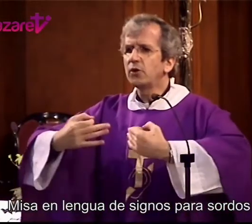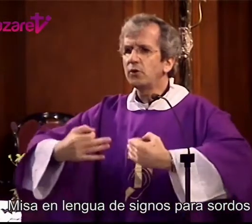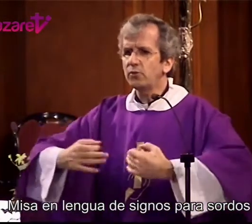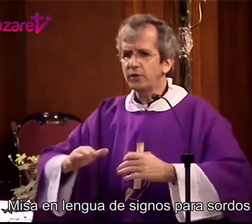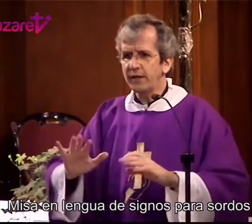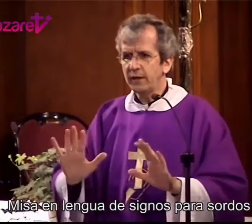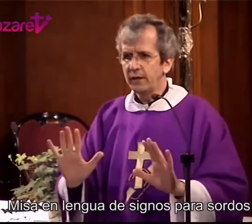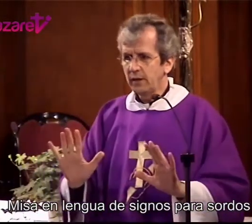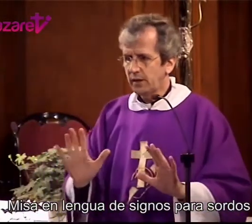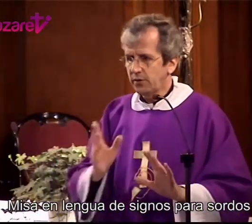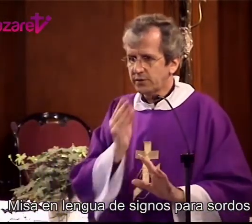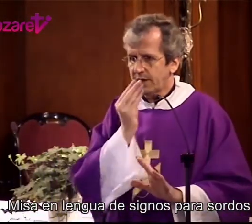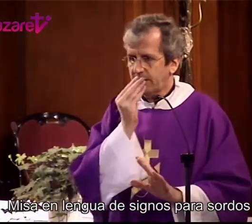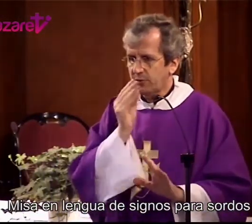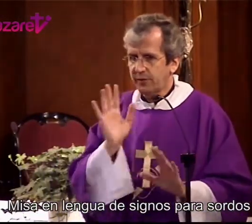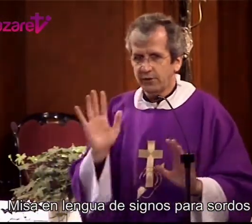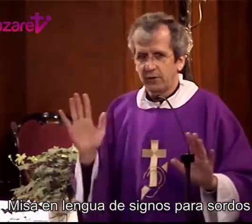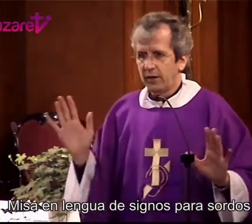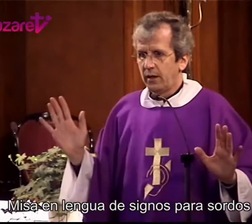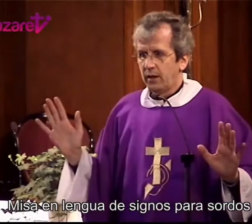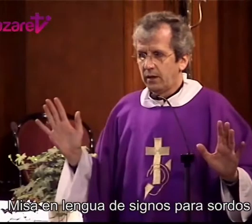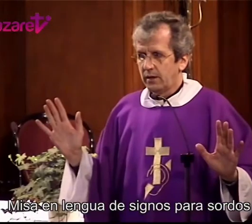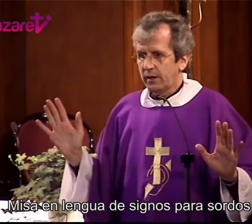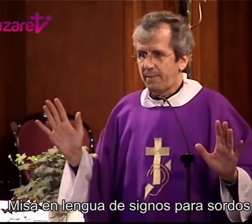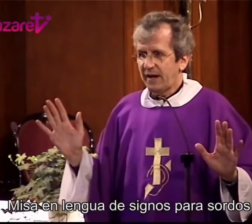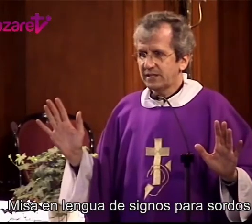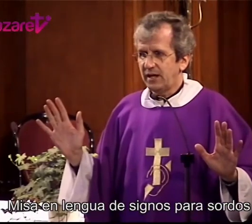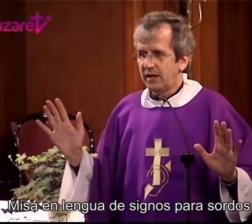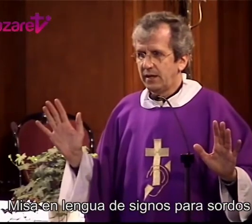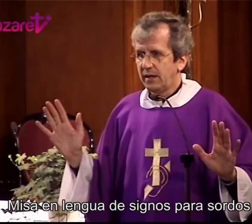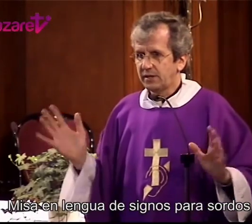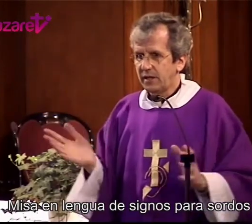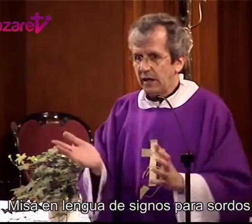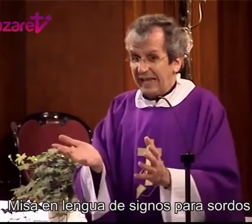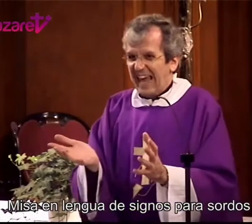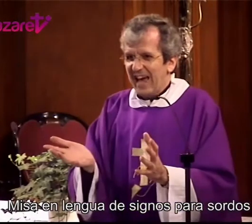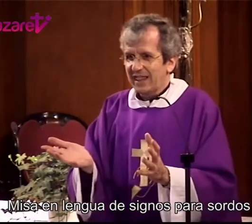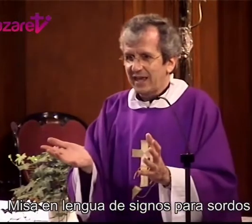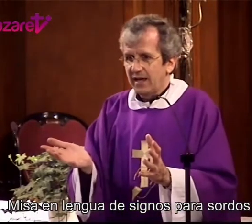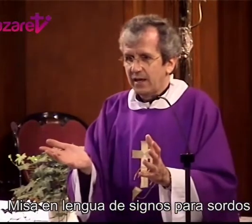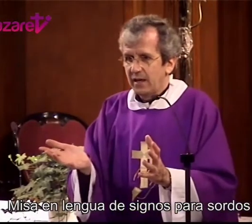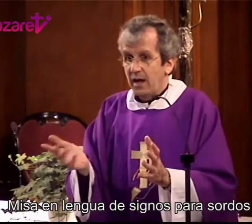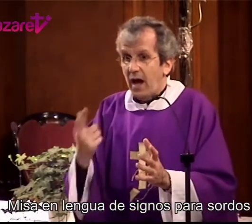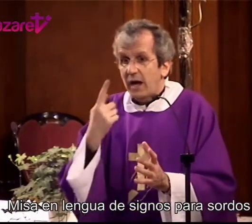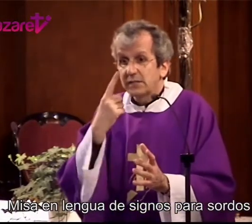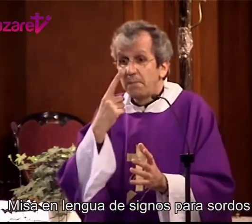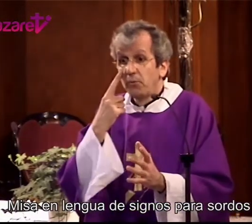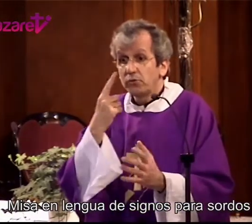una autoridad que todos se quedan como diciendo, ¿qué pasa? Es decir, ¿qué hace? Hasta el punto de